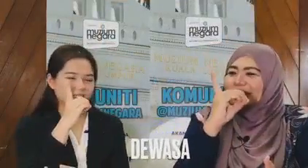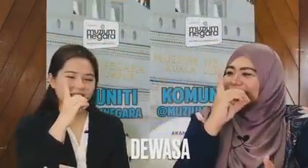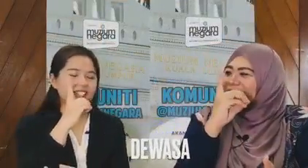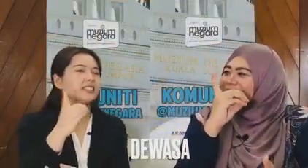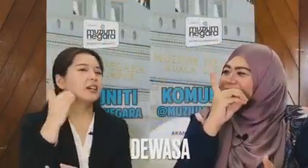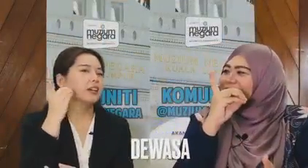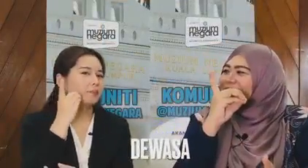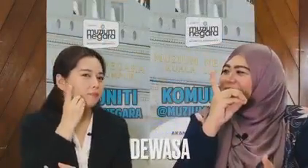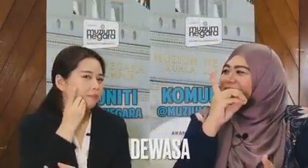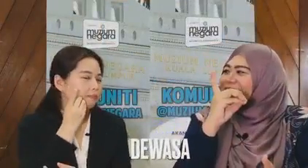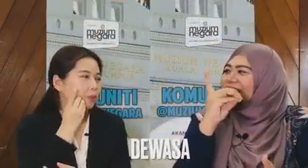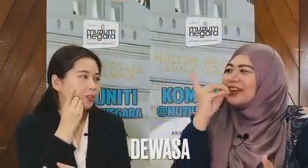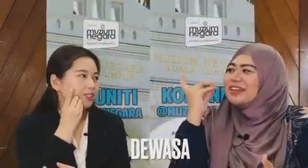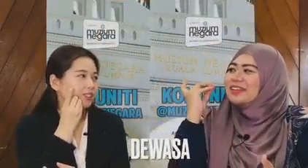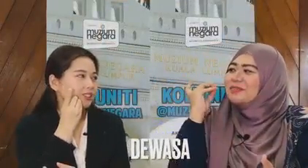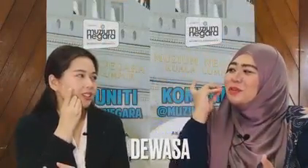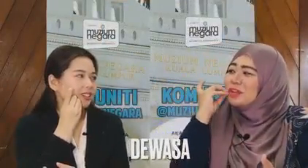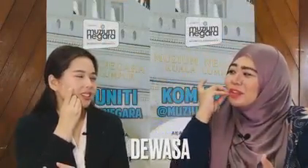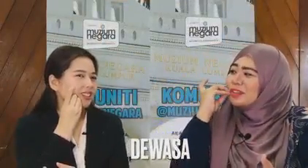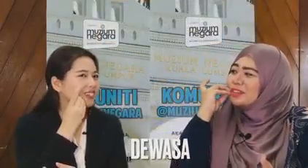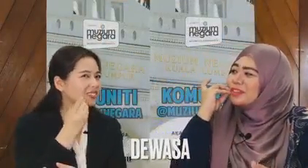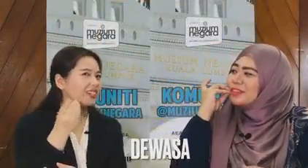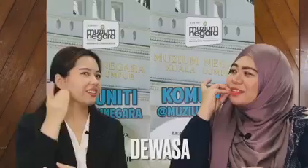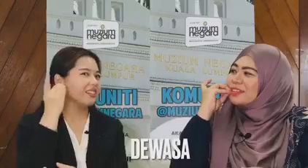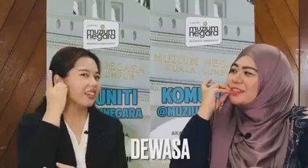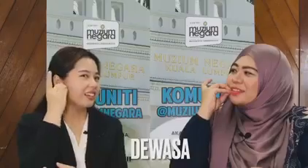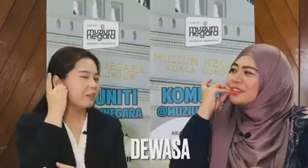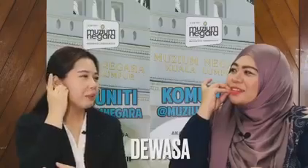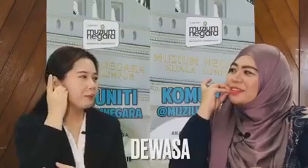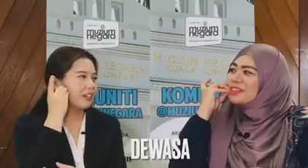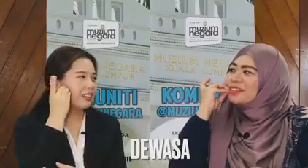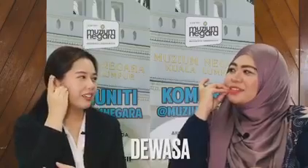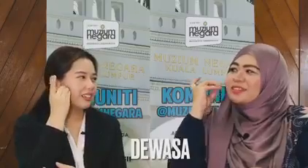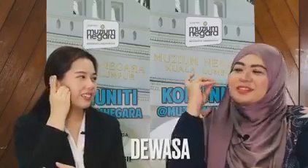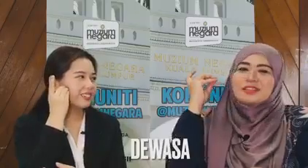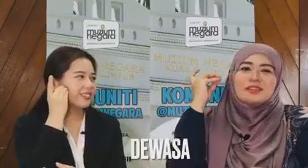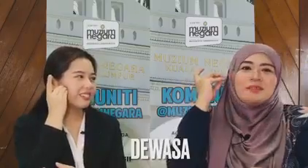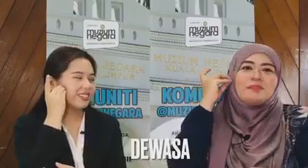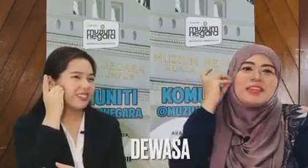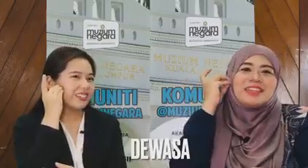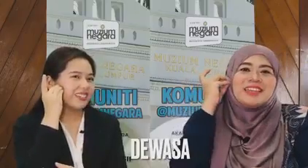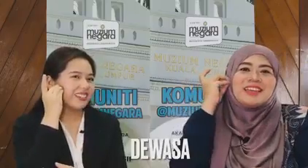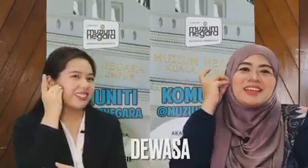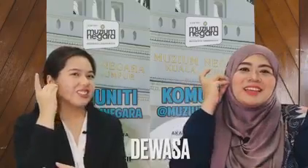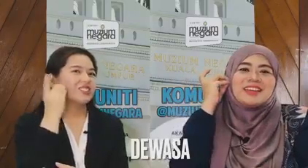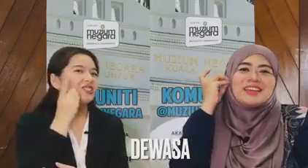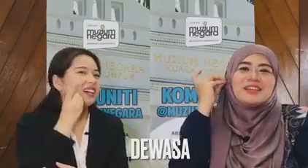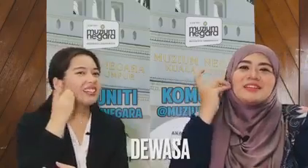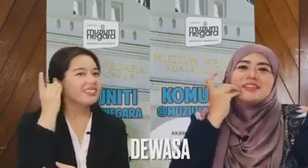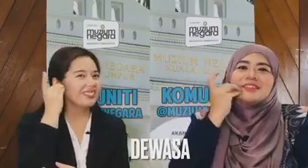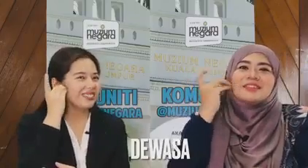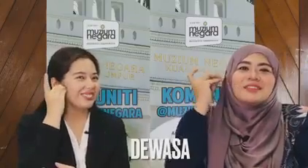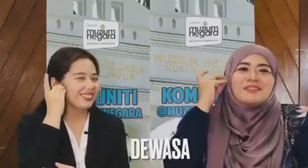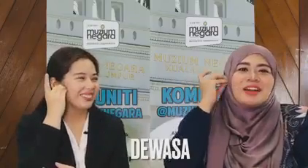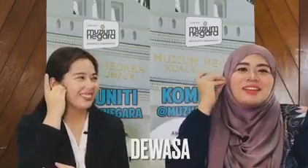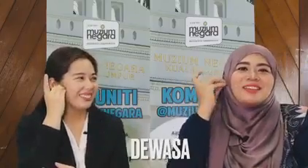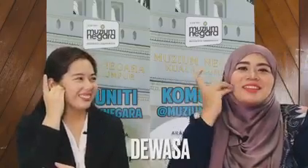Yes. Kat mulut. Mulut. Lepas tu kat, dekat dengan pipi dan telinga. Pipi dan telinga. So, 1, 2. 1, 2.